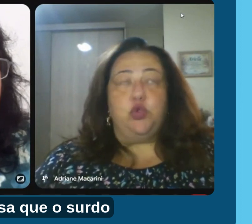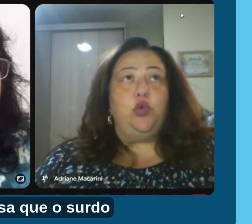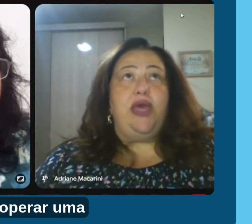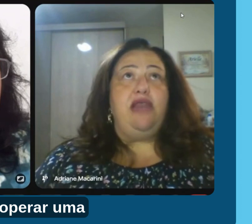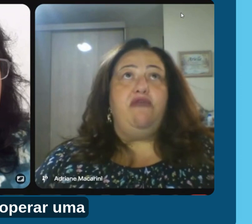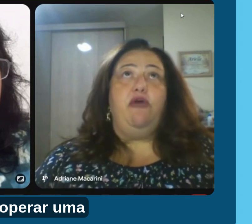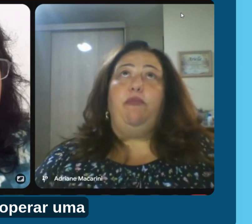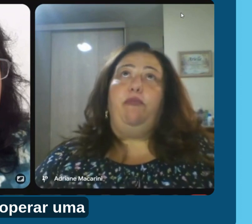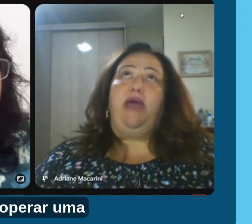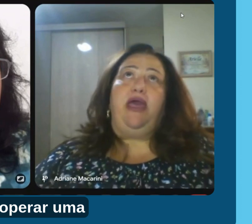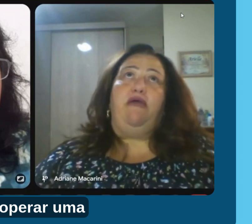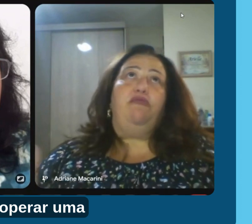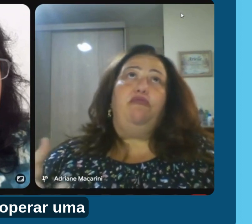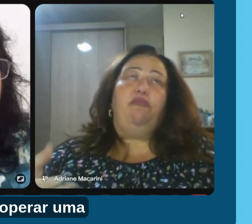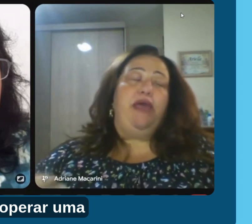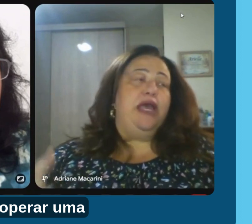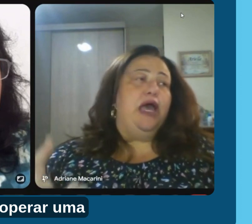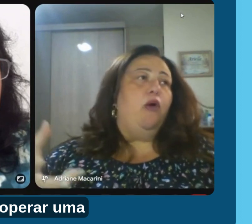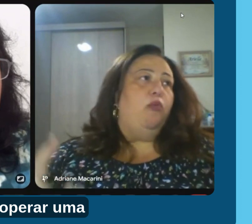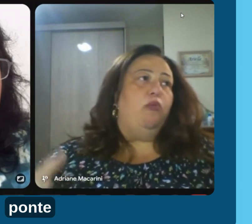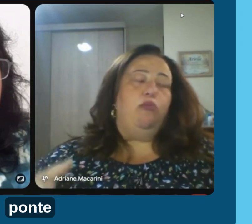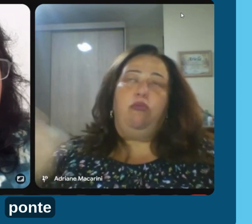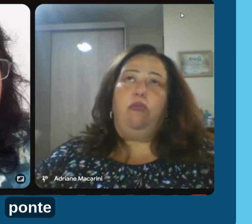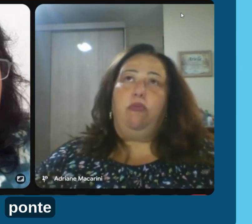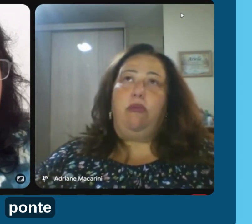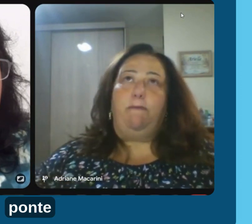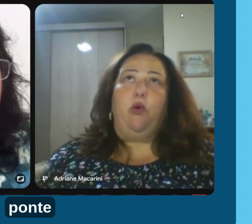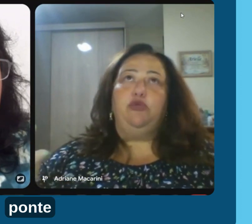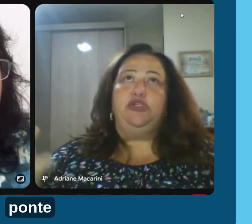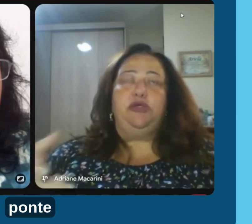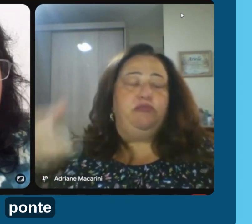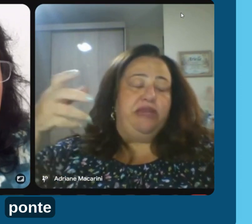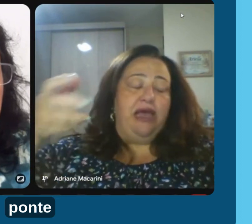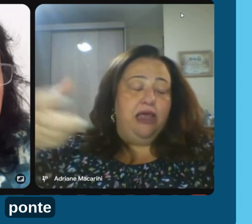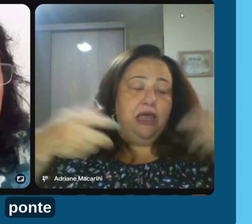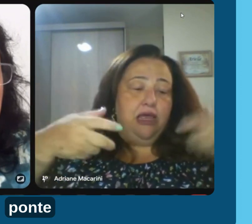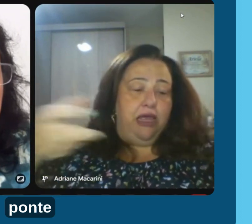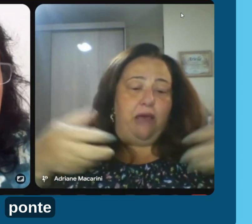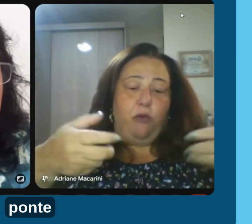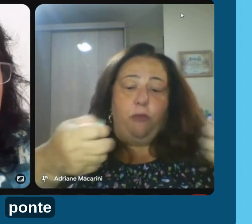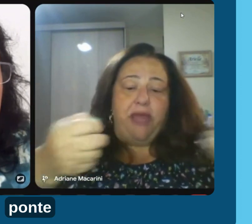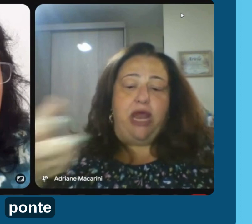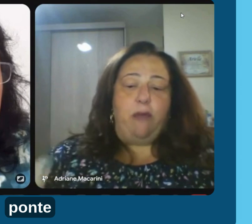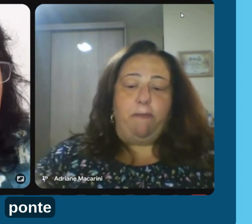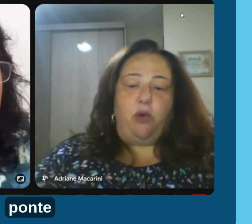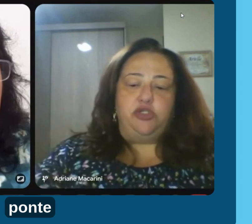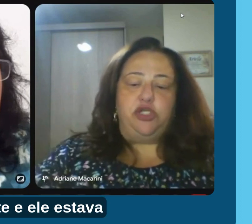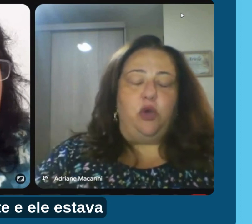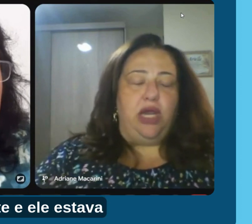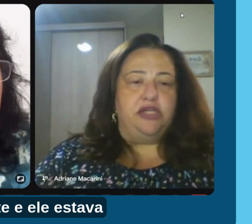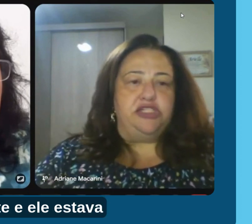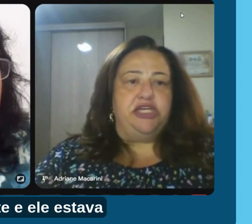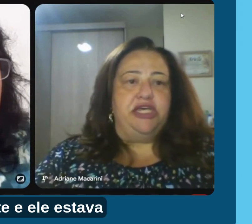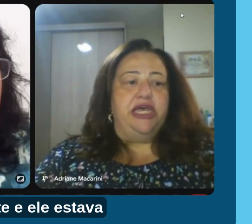surdo, ele foi pegar uma ponte, operar uma ponte rolante,